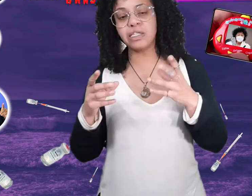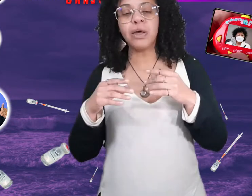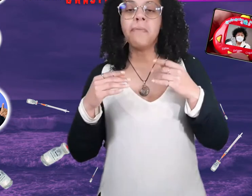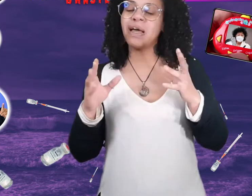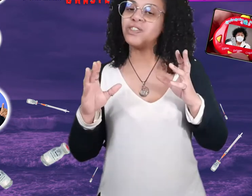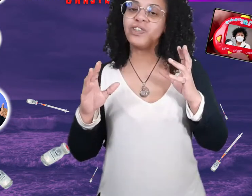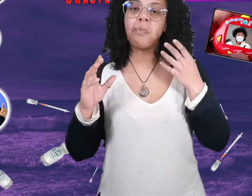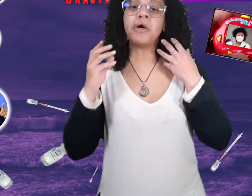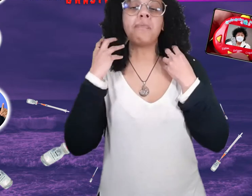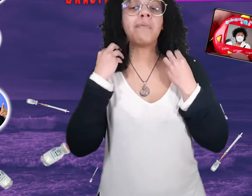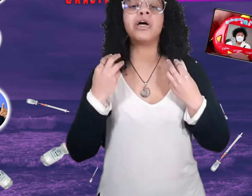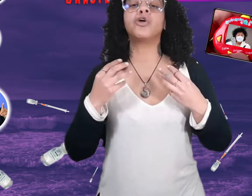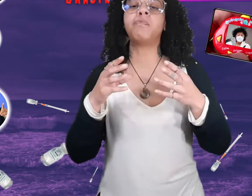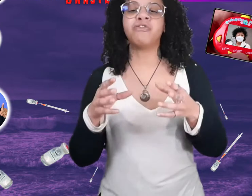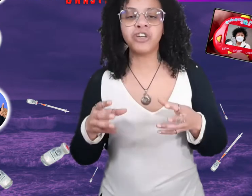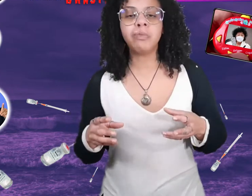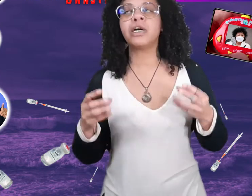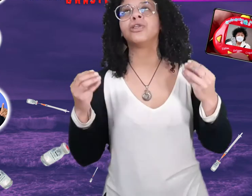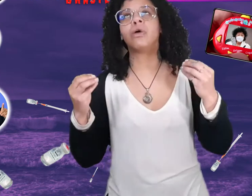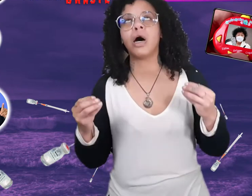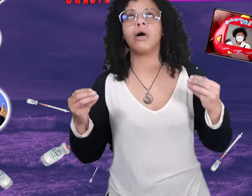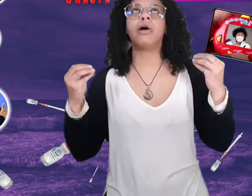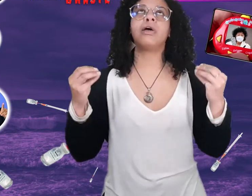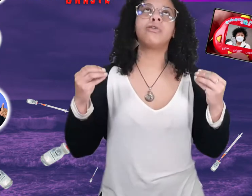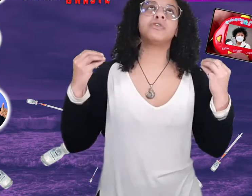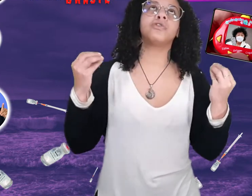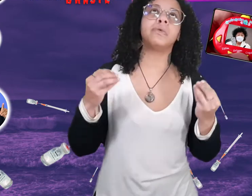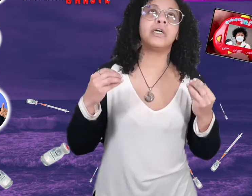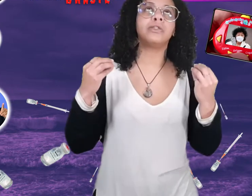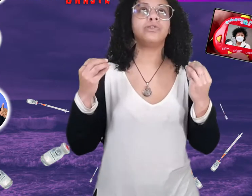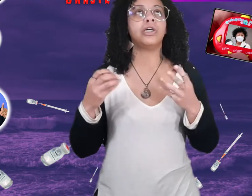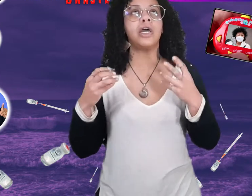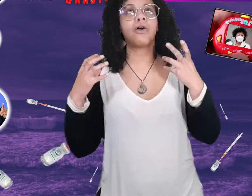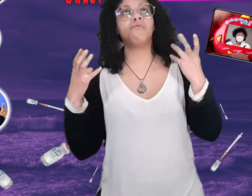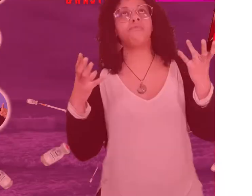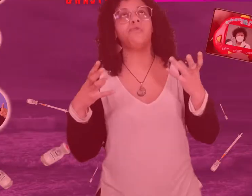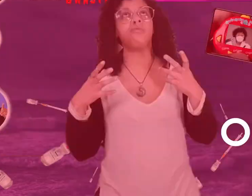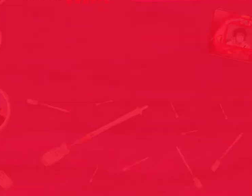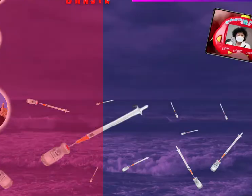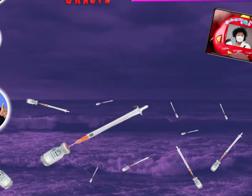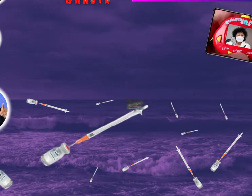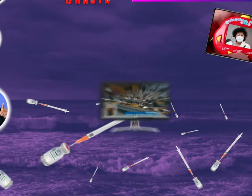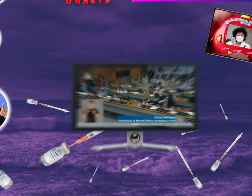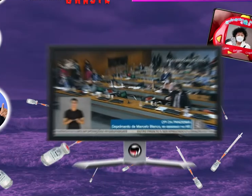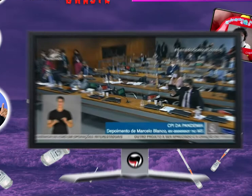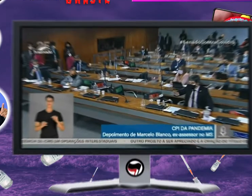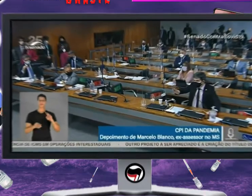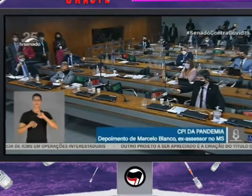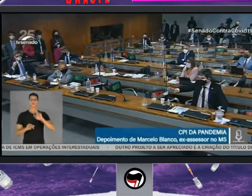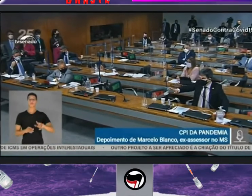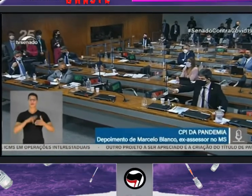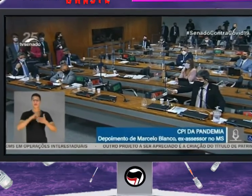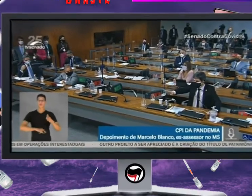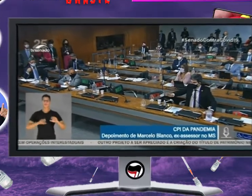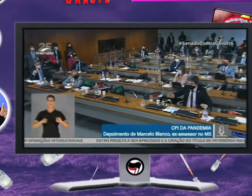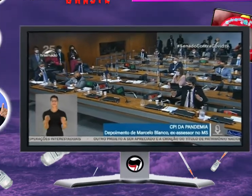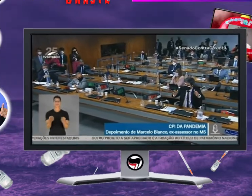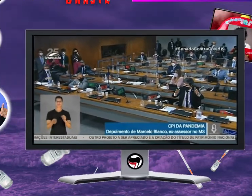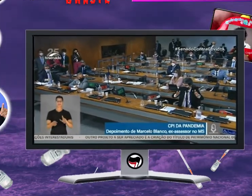acessa. Mas isso deu pano pra manga. E o povo foi explicando, olha como o documento chega, como público... A questão não é a documentação da defesa. Não? A defesa